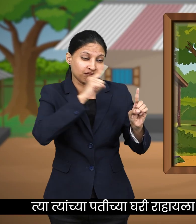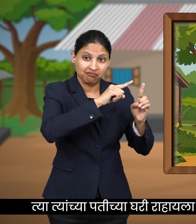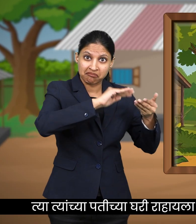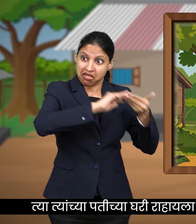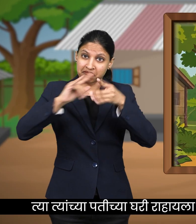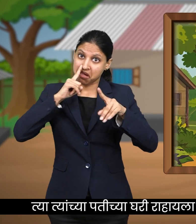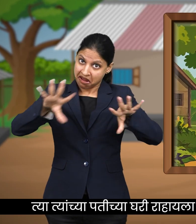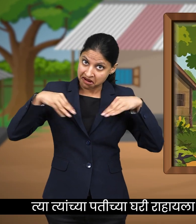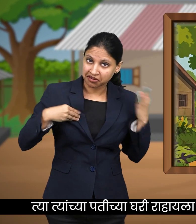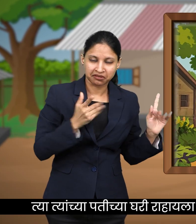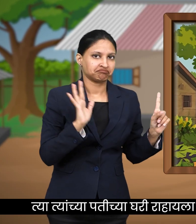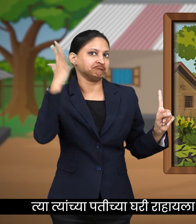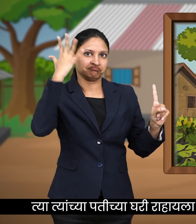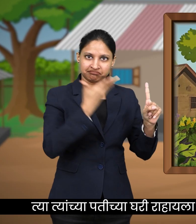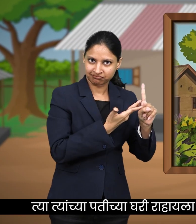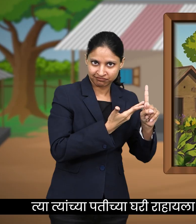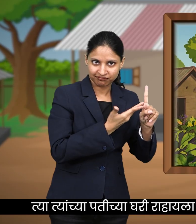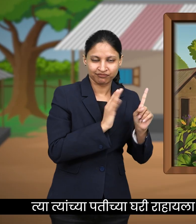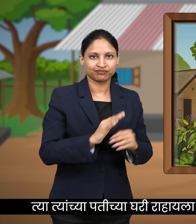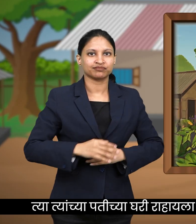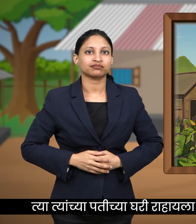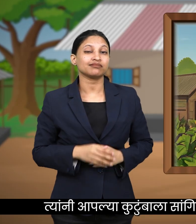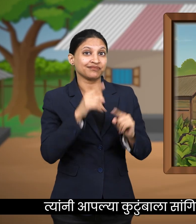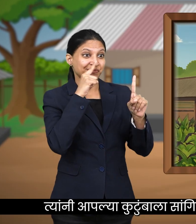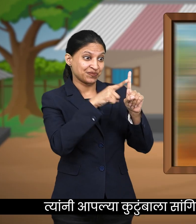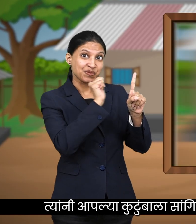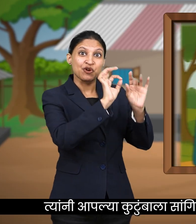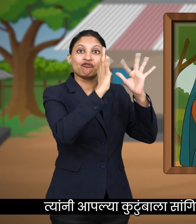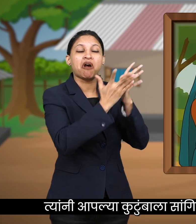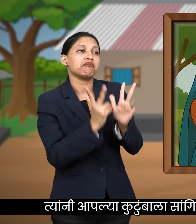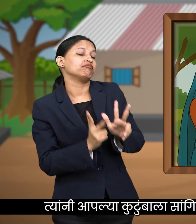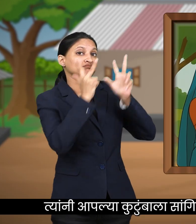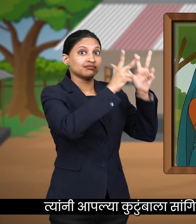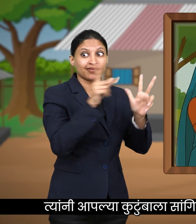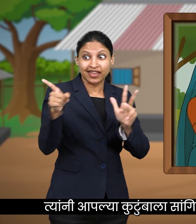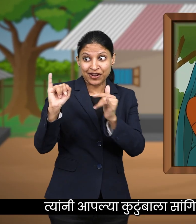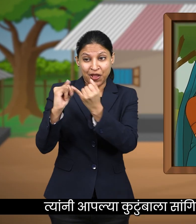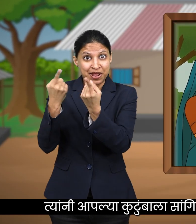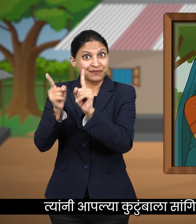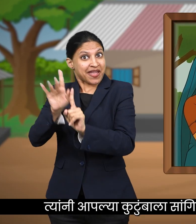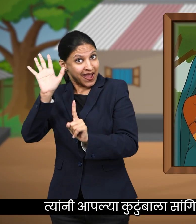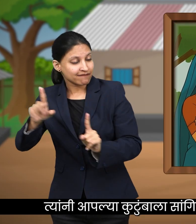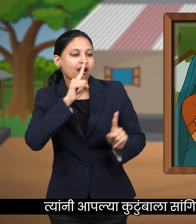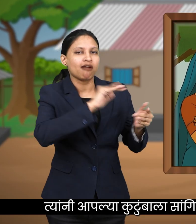नव्हत्या, कारण तिथे शौचालय नव्हते. त्यांनी आपल्या कुटुंबाला सांगितले,